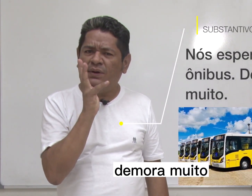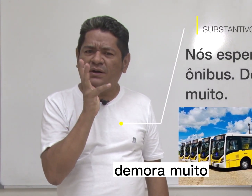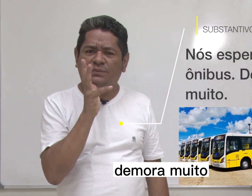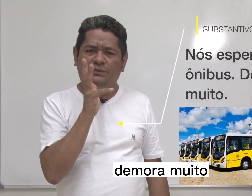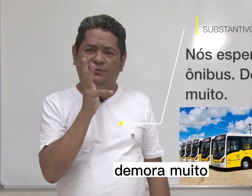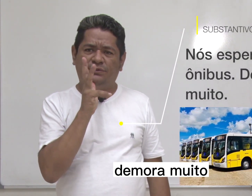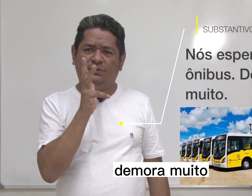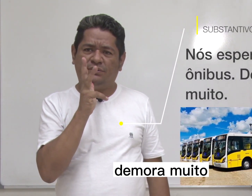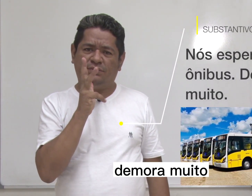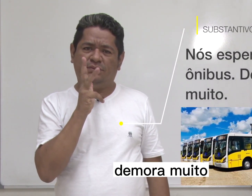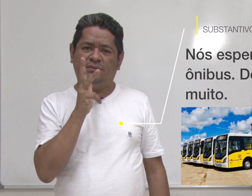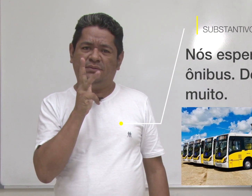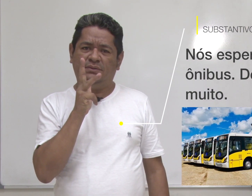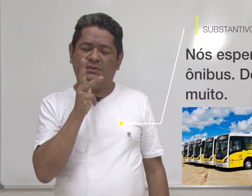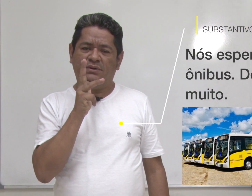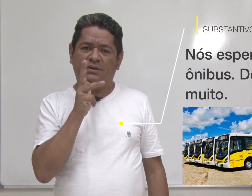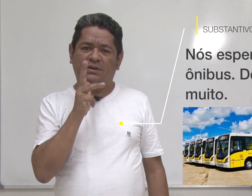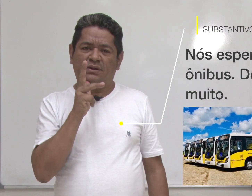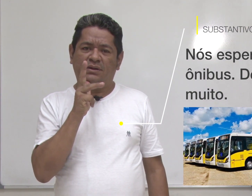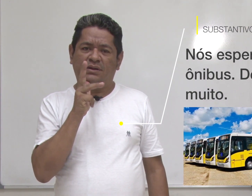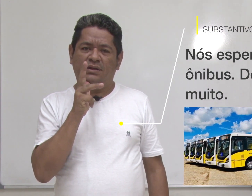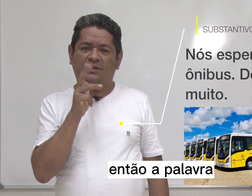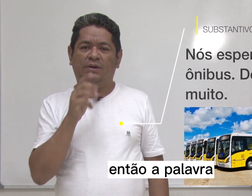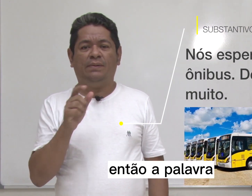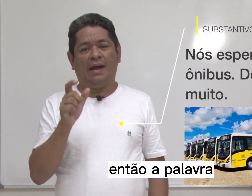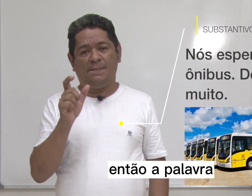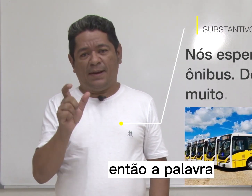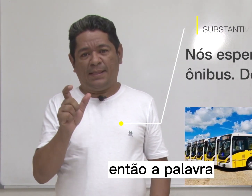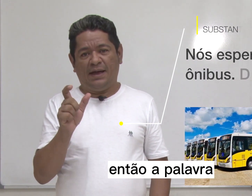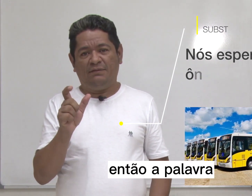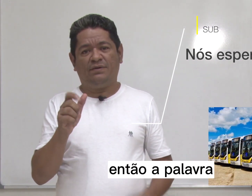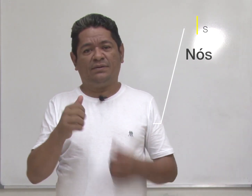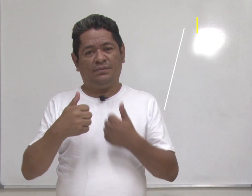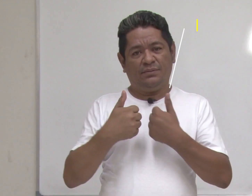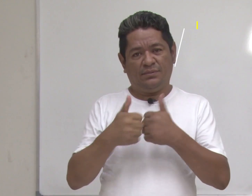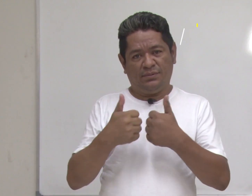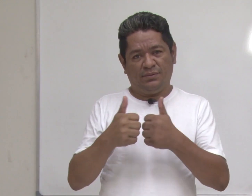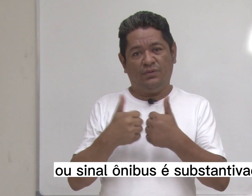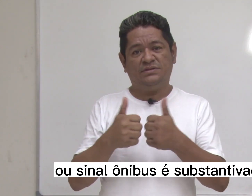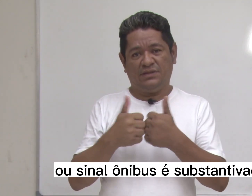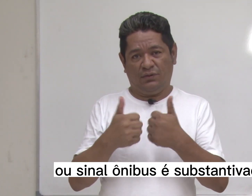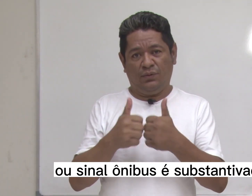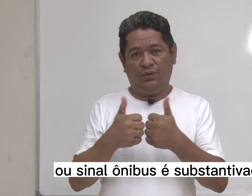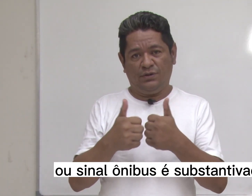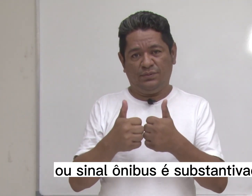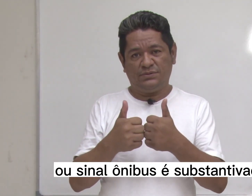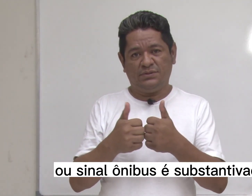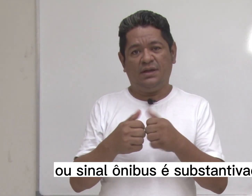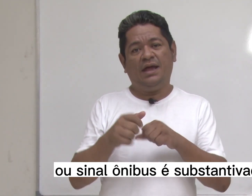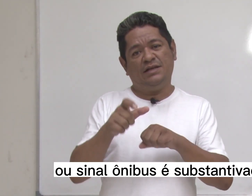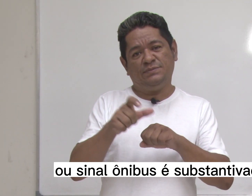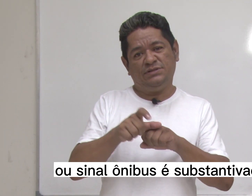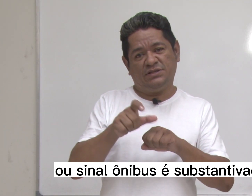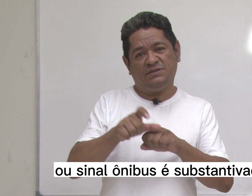demora muito. Então, a palavra ou sinal ônibus é